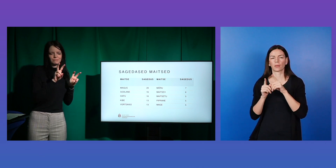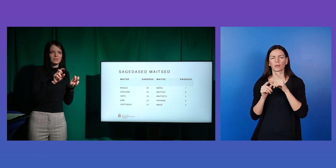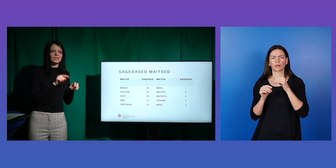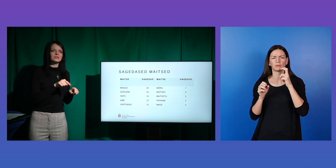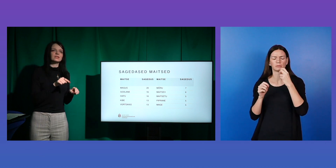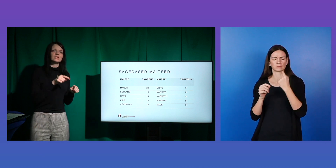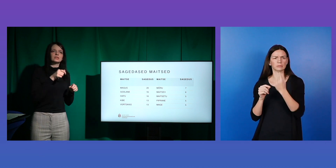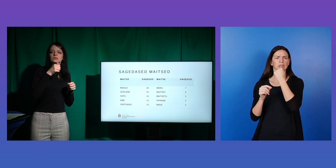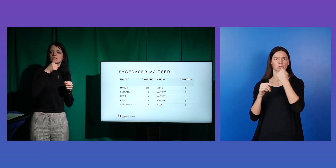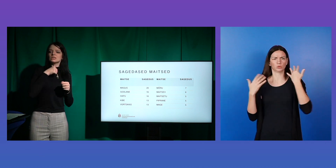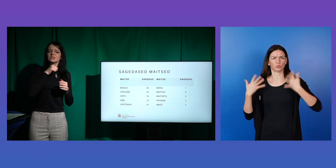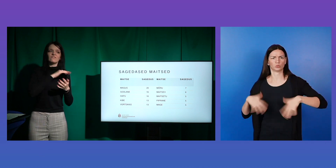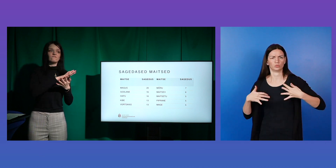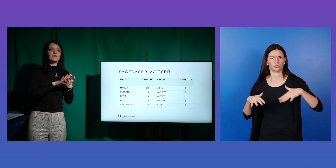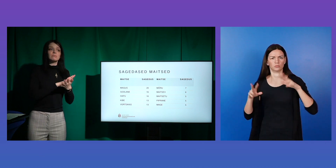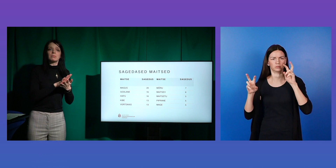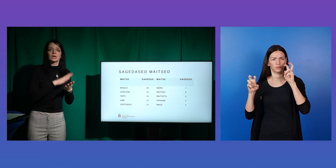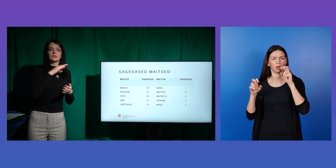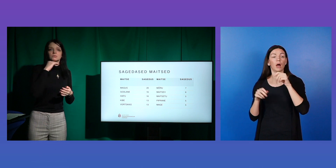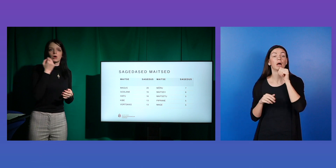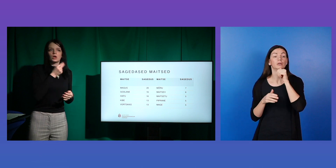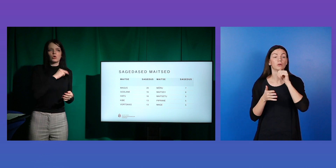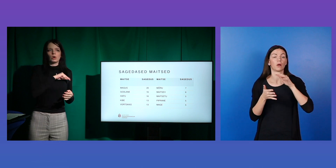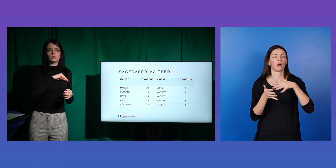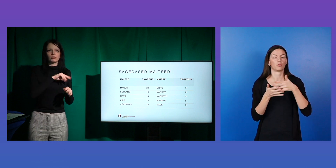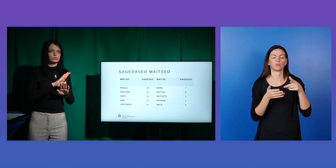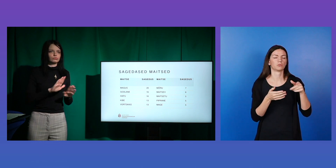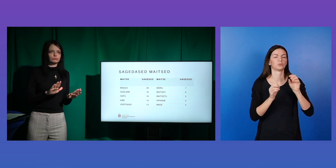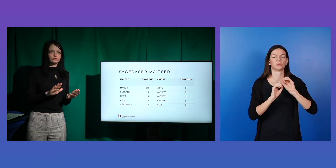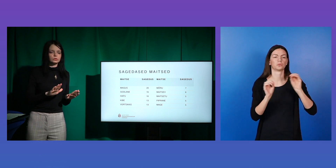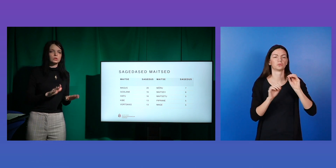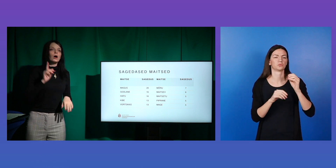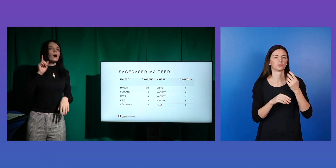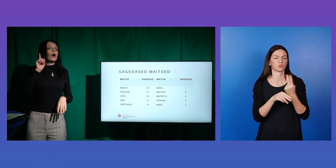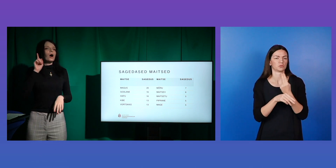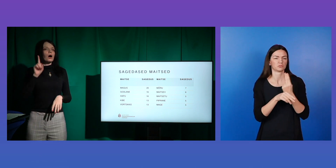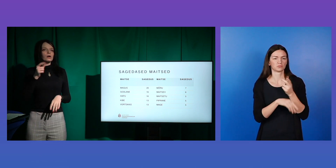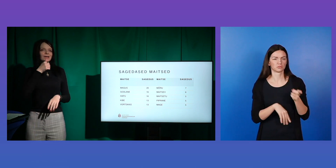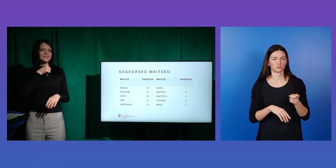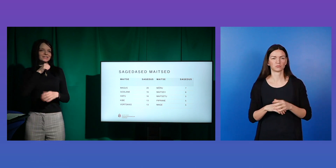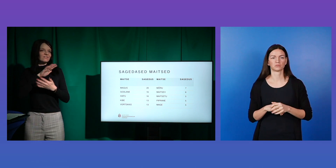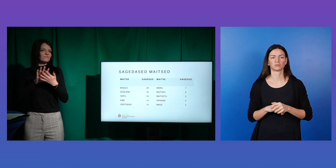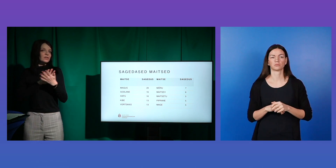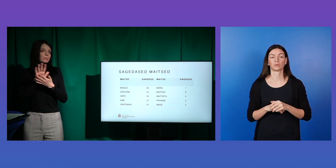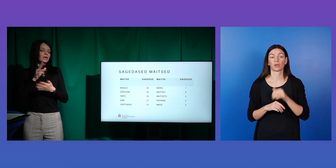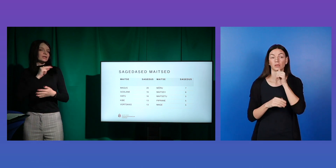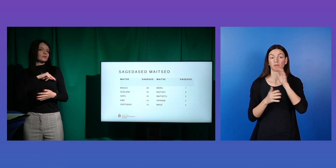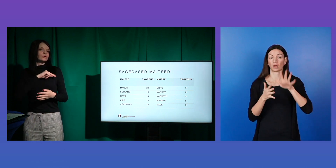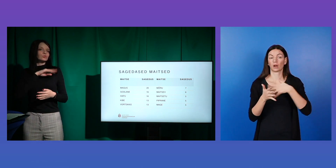terav näiteks. Viipekeeles seda ei kasutata.